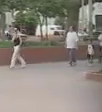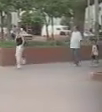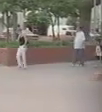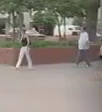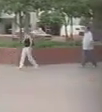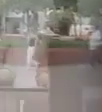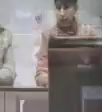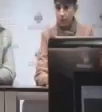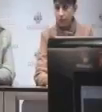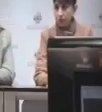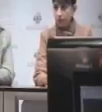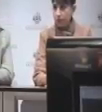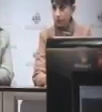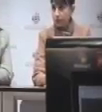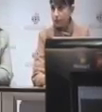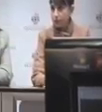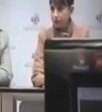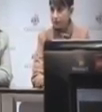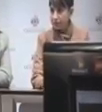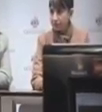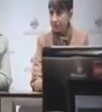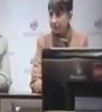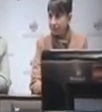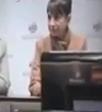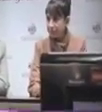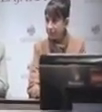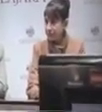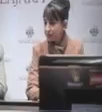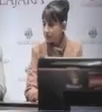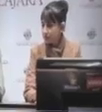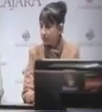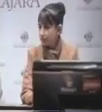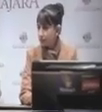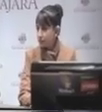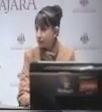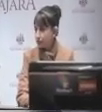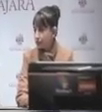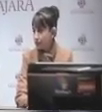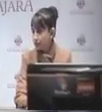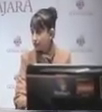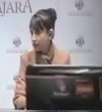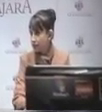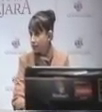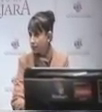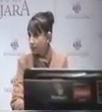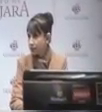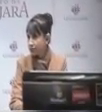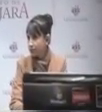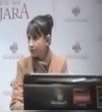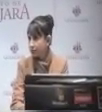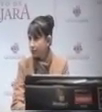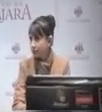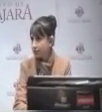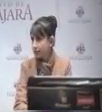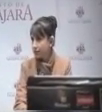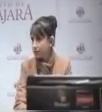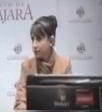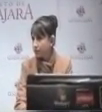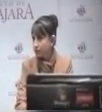entender. Aproximadamente un 40% de la gente que tiene esta discapacidad no está incluida dentro del